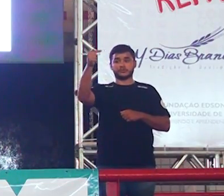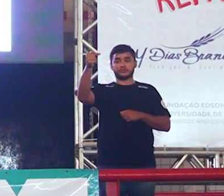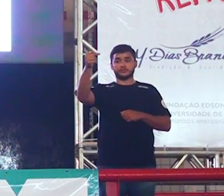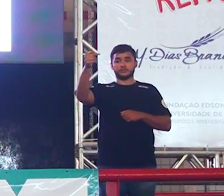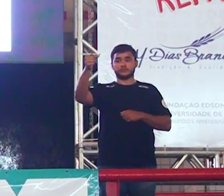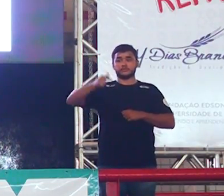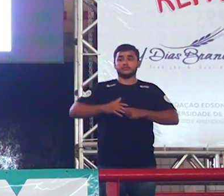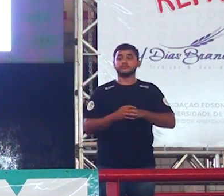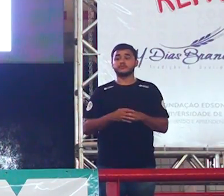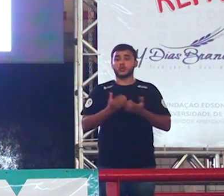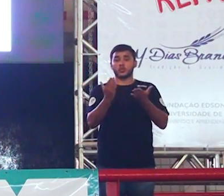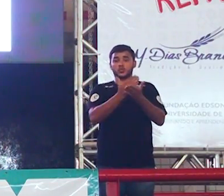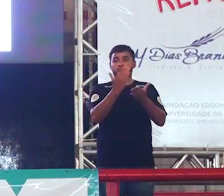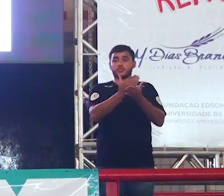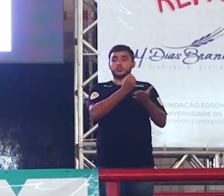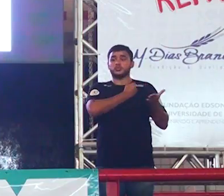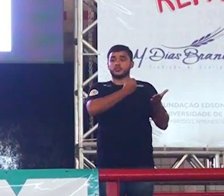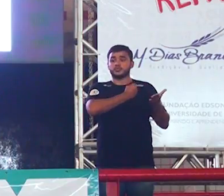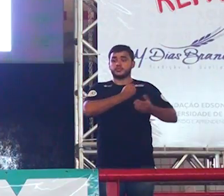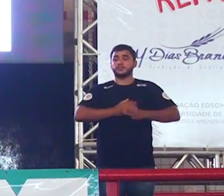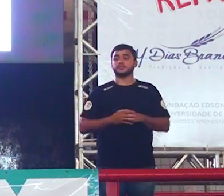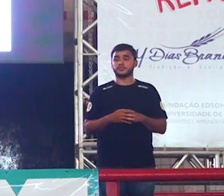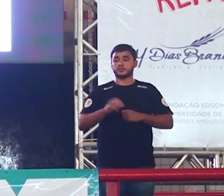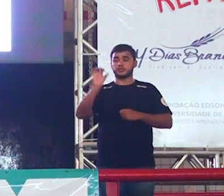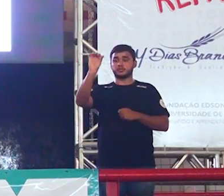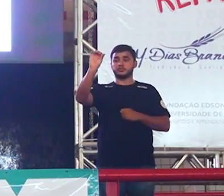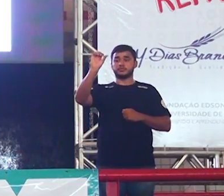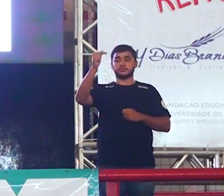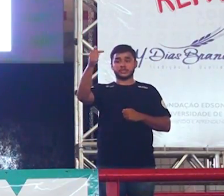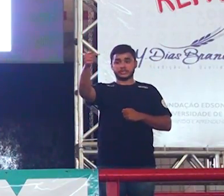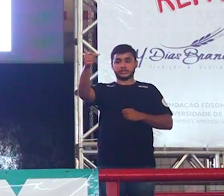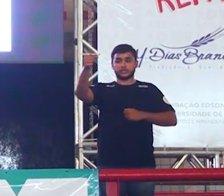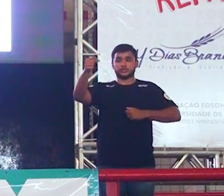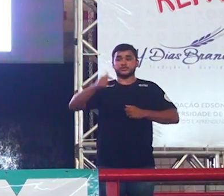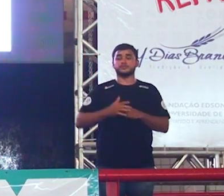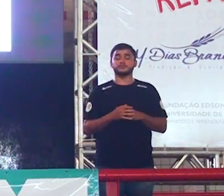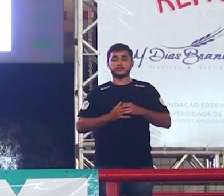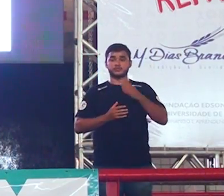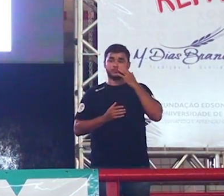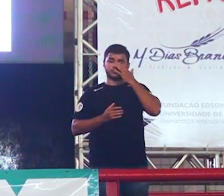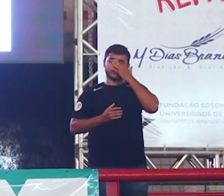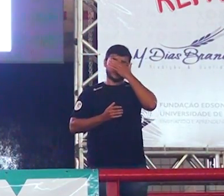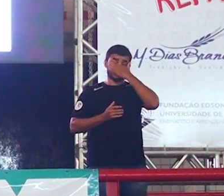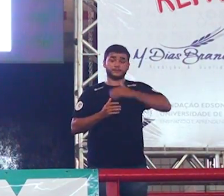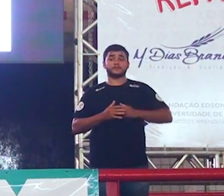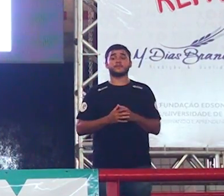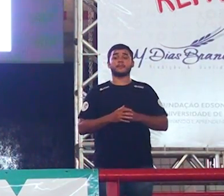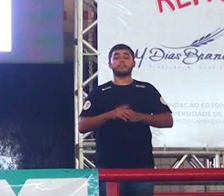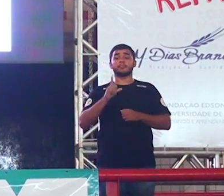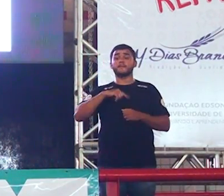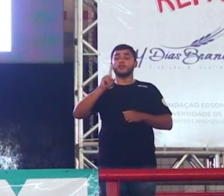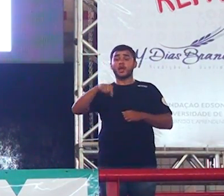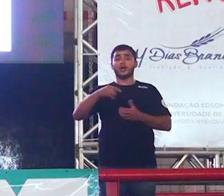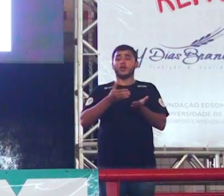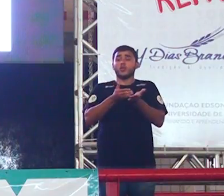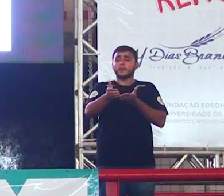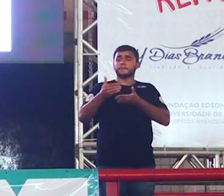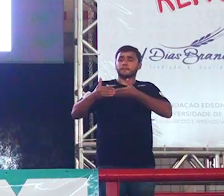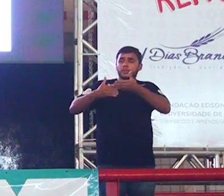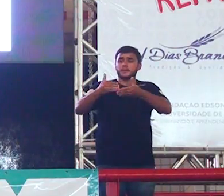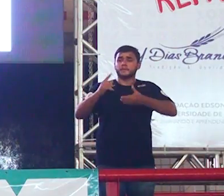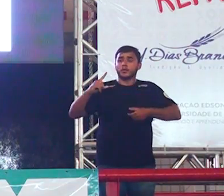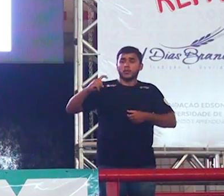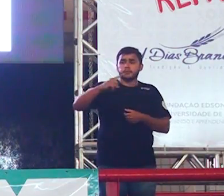material. Isso, página 67. Isso é uma regulação hormonal do processo da espermatogênese, que é um